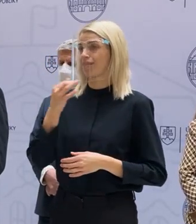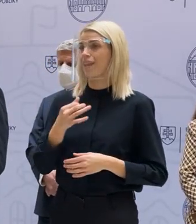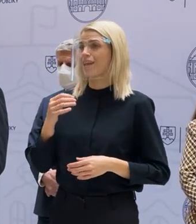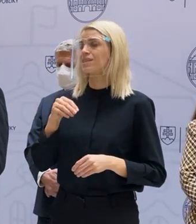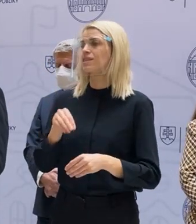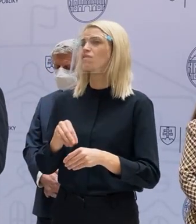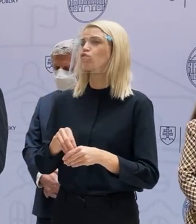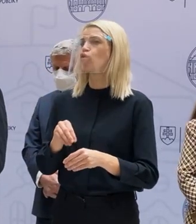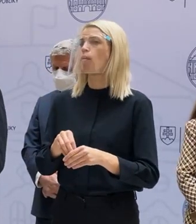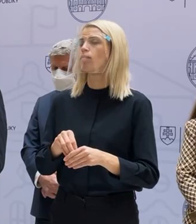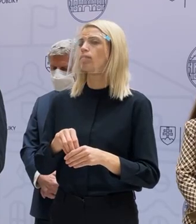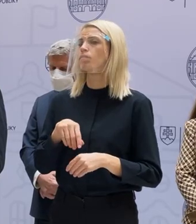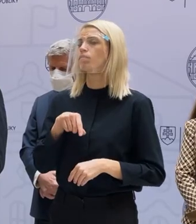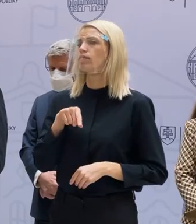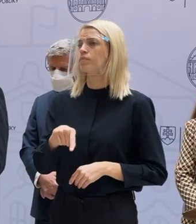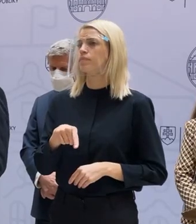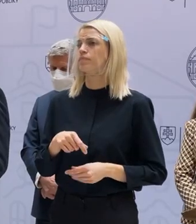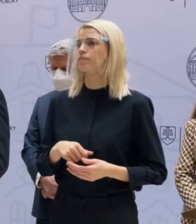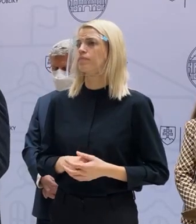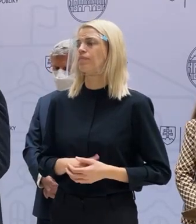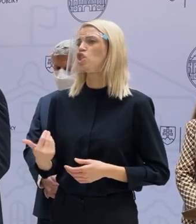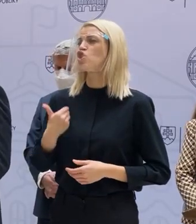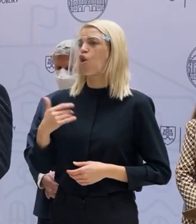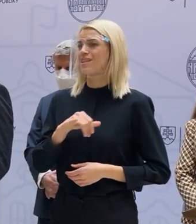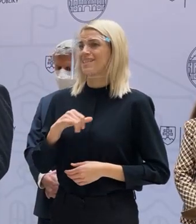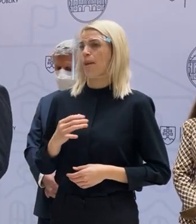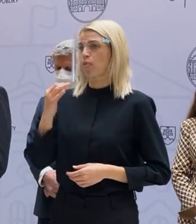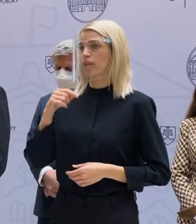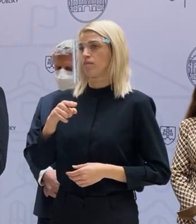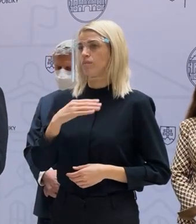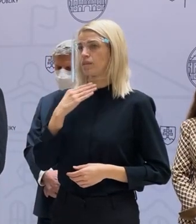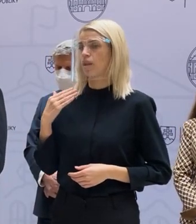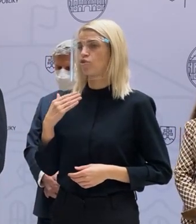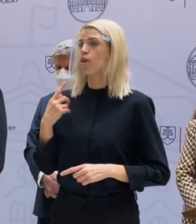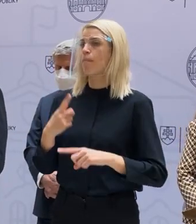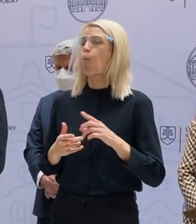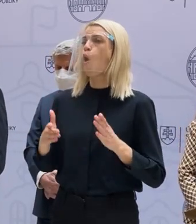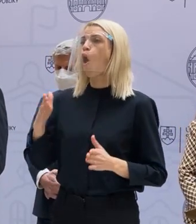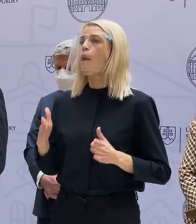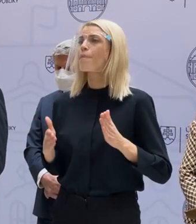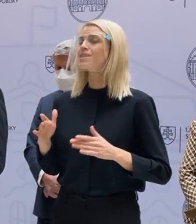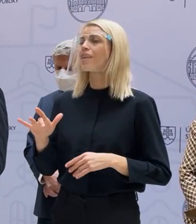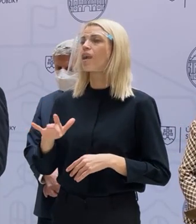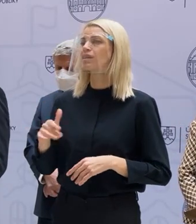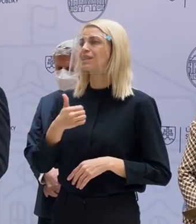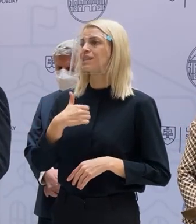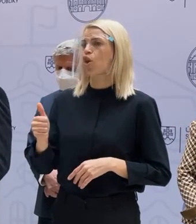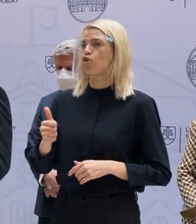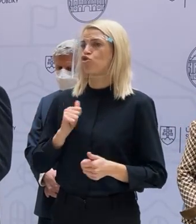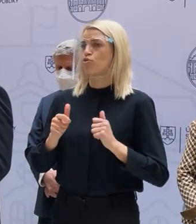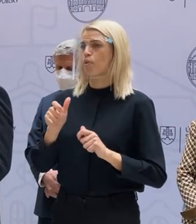si robí táto mládež do škôl. A sú obmedzené kapacitne na 100